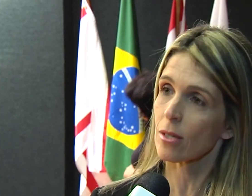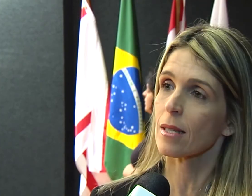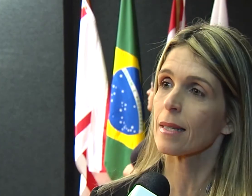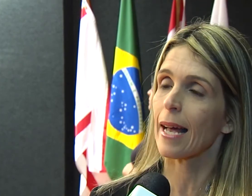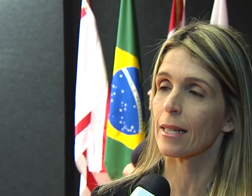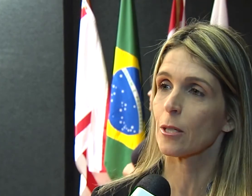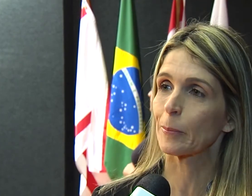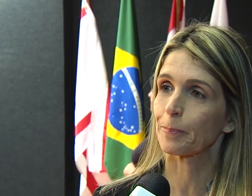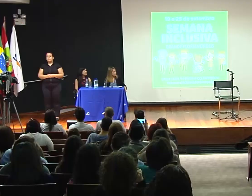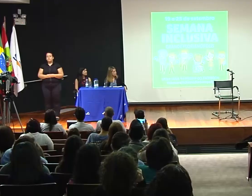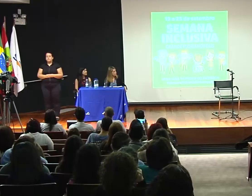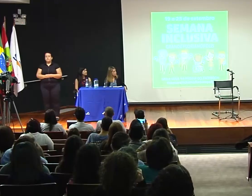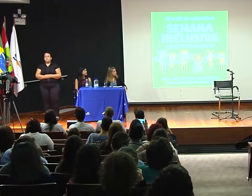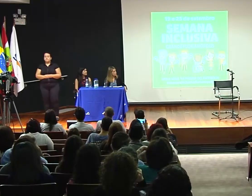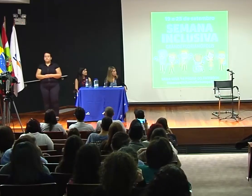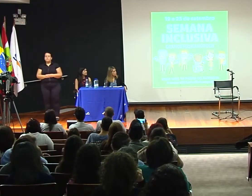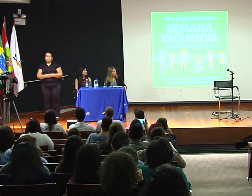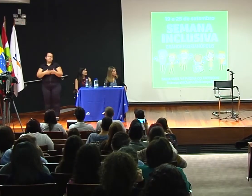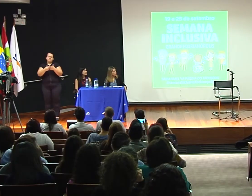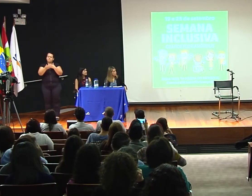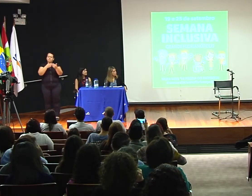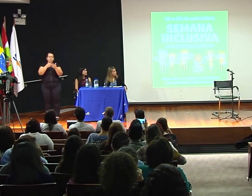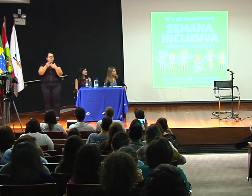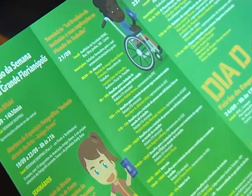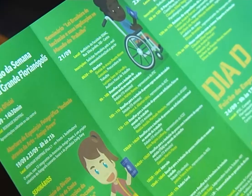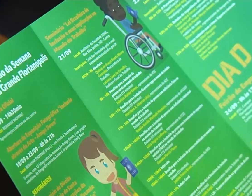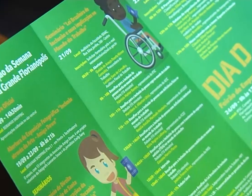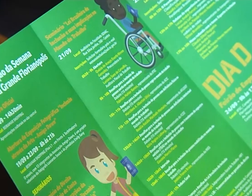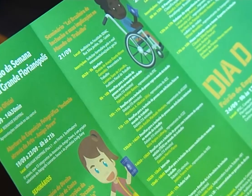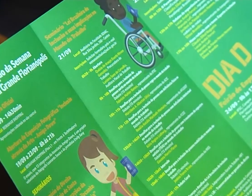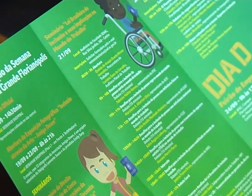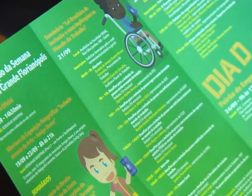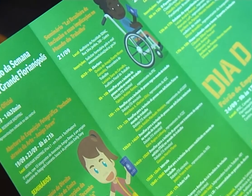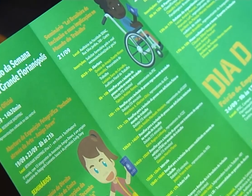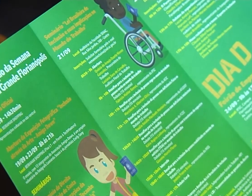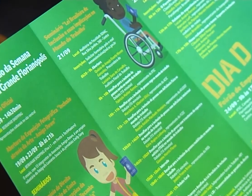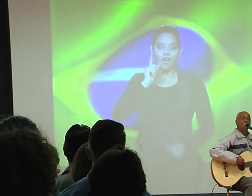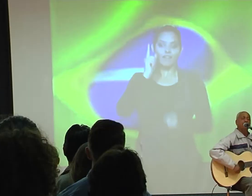na nossa cidade. Mais de 30 entidades apoiam